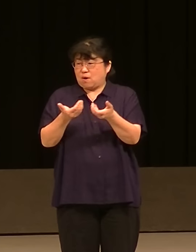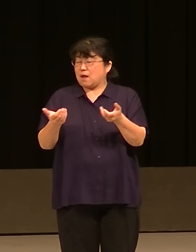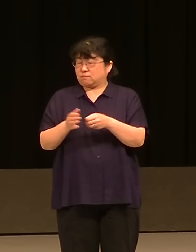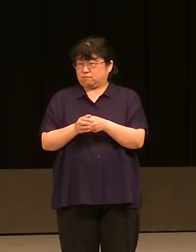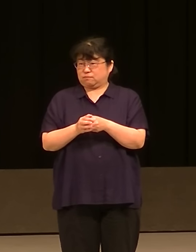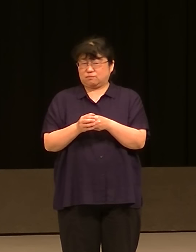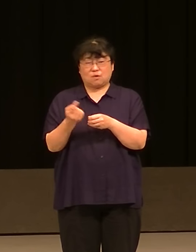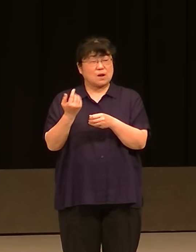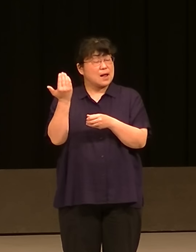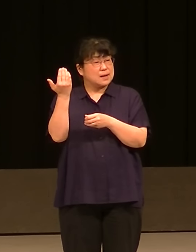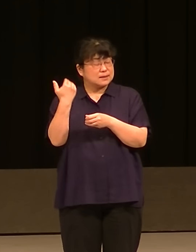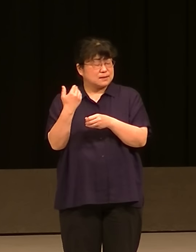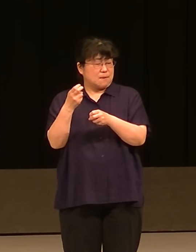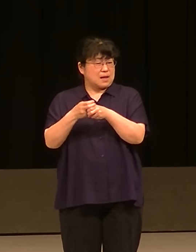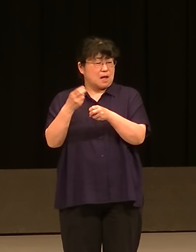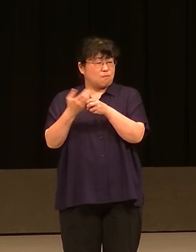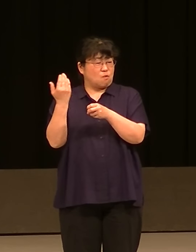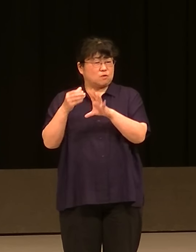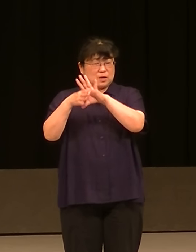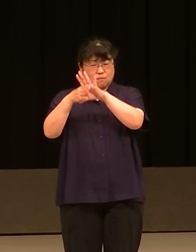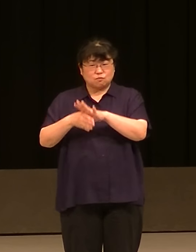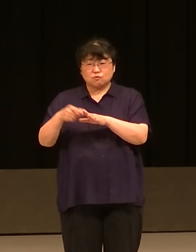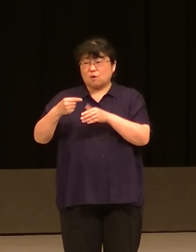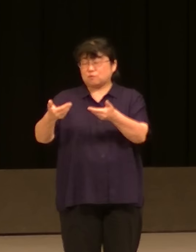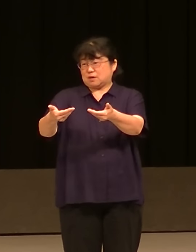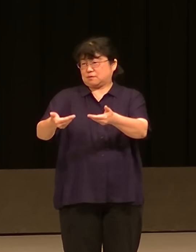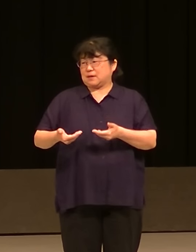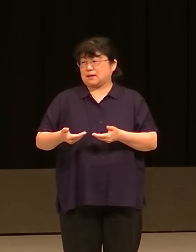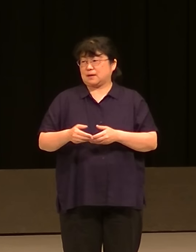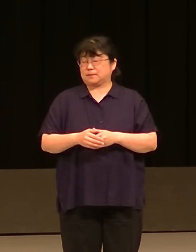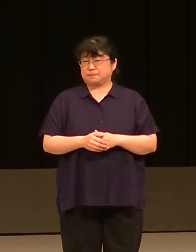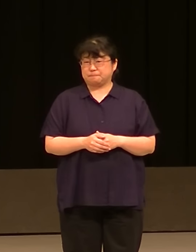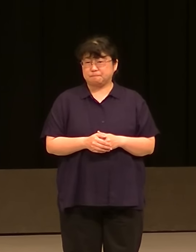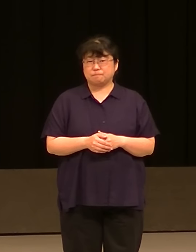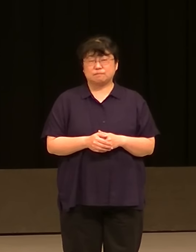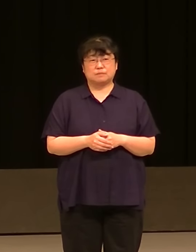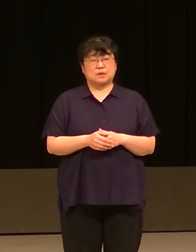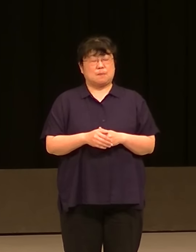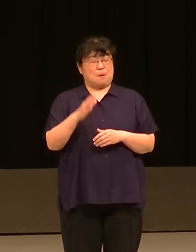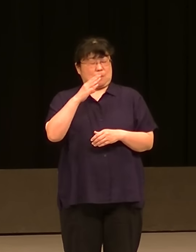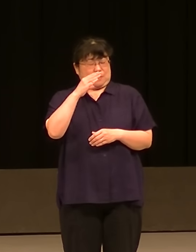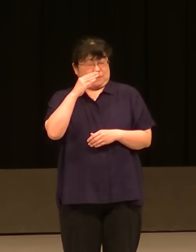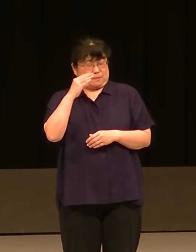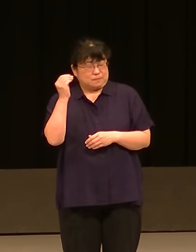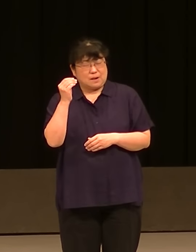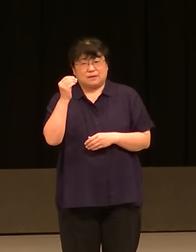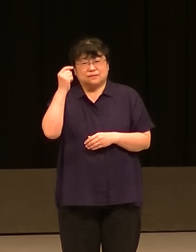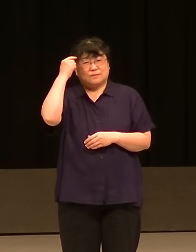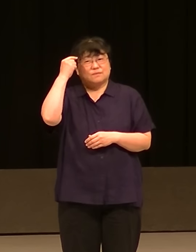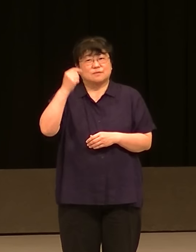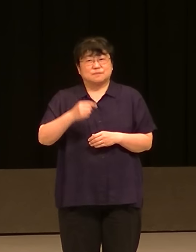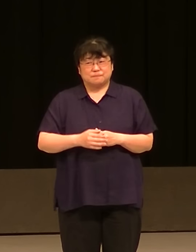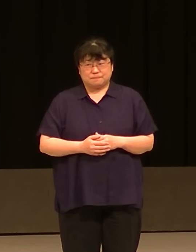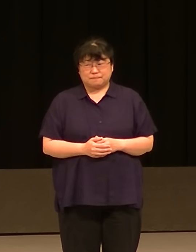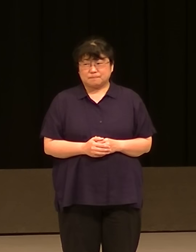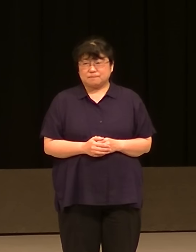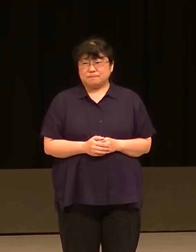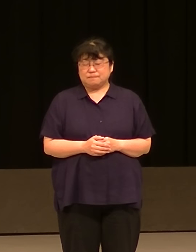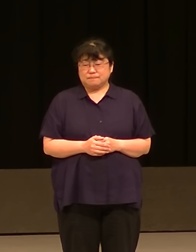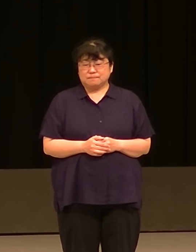全文が堂々と我々に教えてくれているというのは、なんと素晴らしいことかというふうに今思います